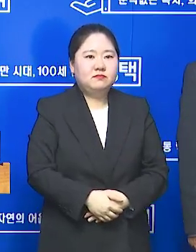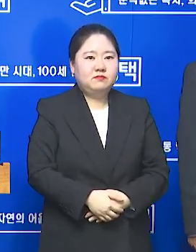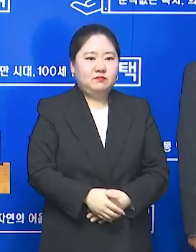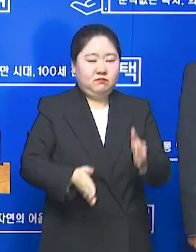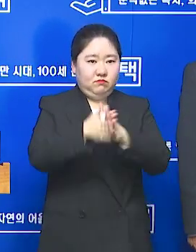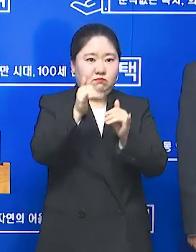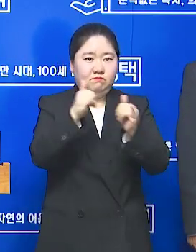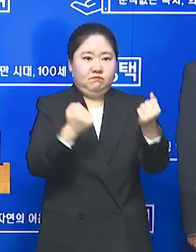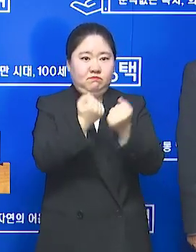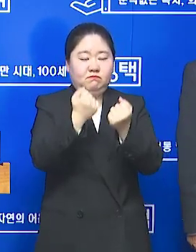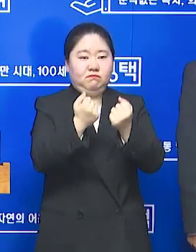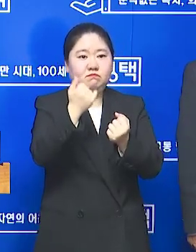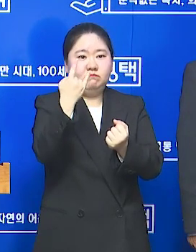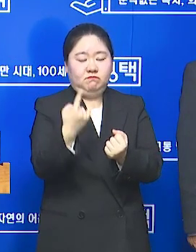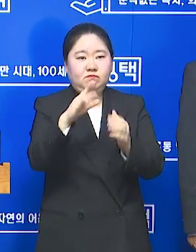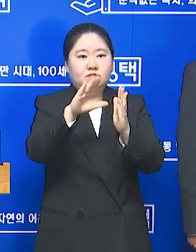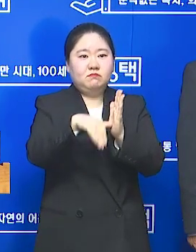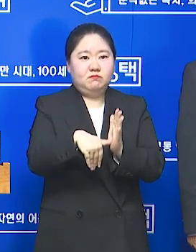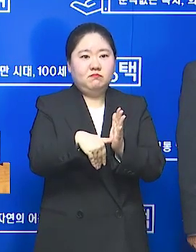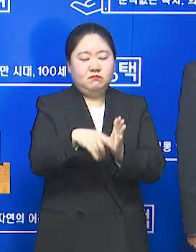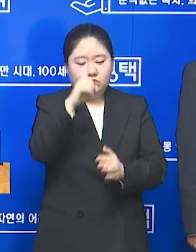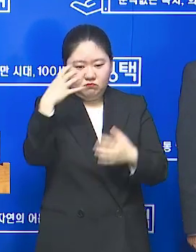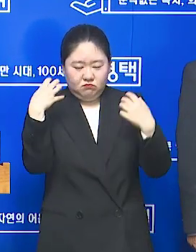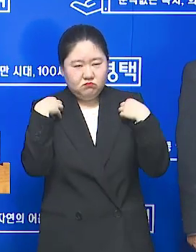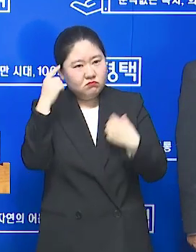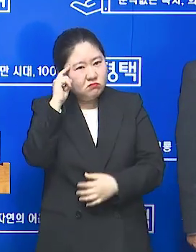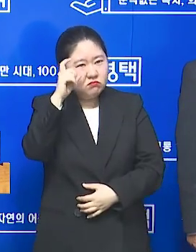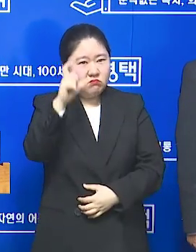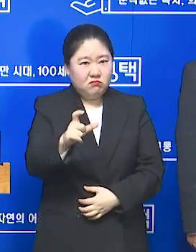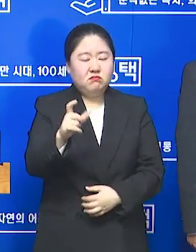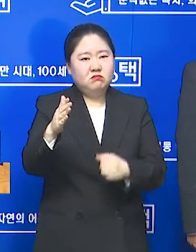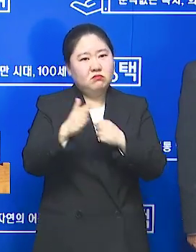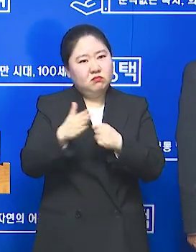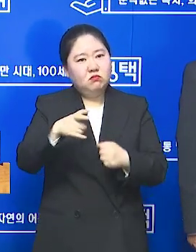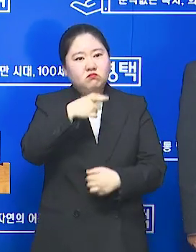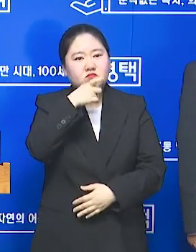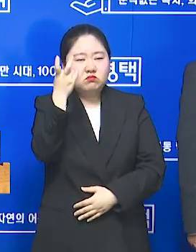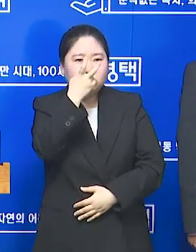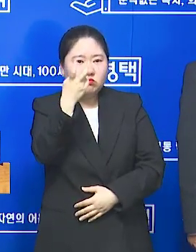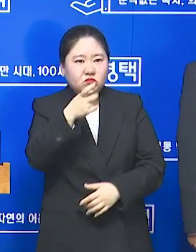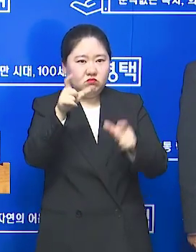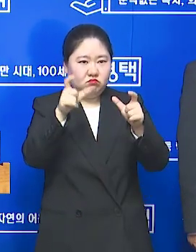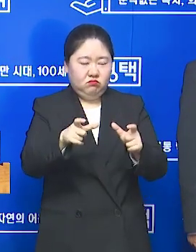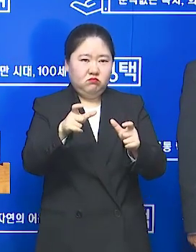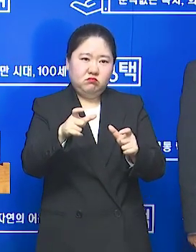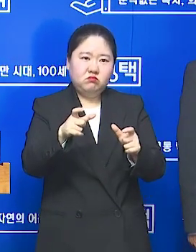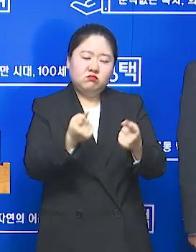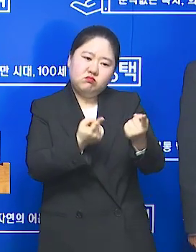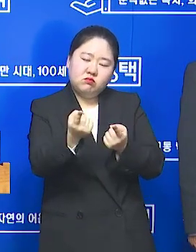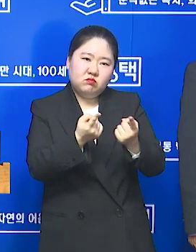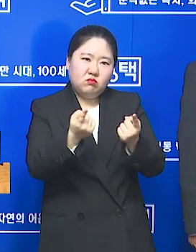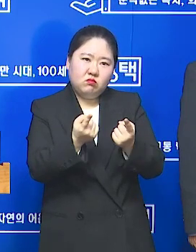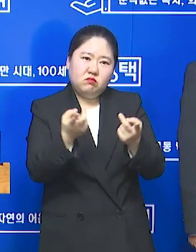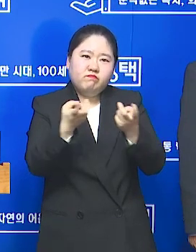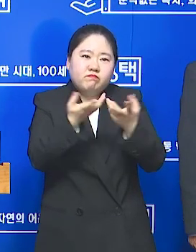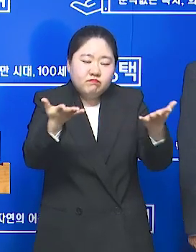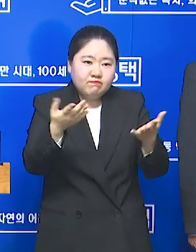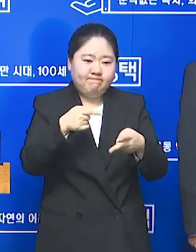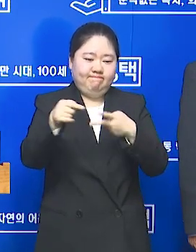주민 설명회에서 주민들께서는 정부의 의지가 워낙 강하기 때문에 상수원 보호구역 조정이 불가피하다는